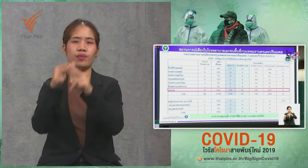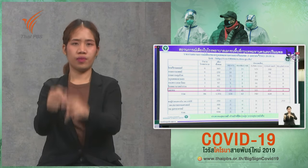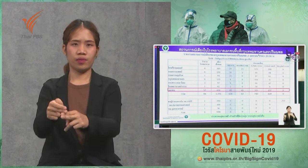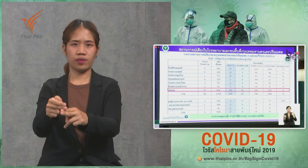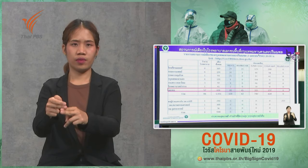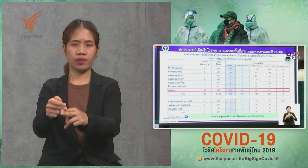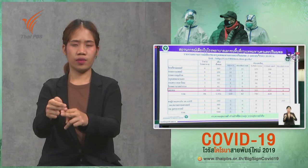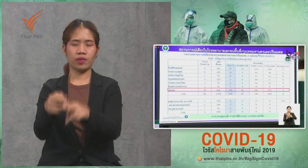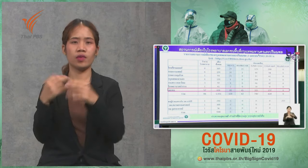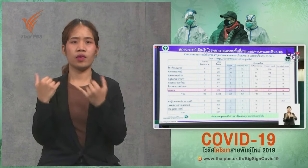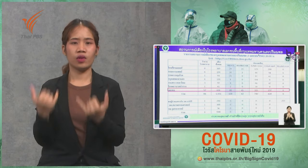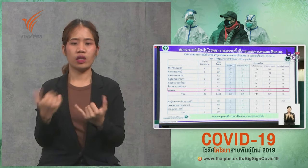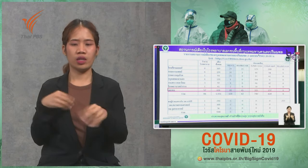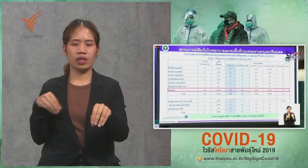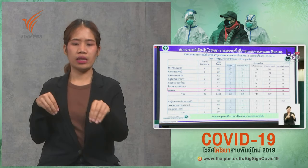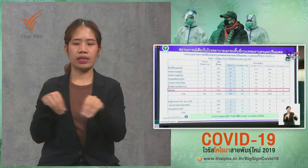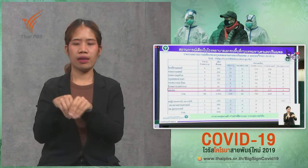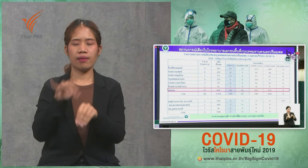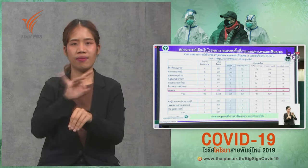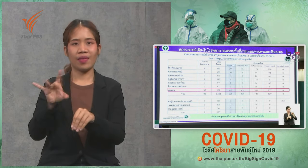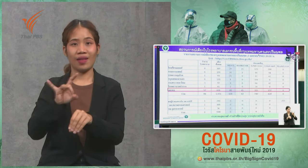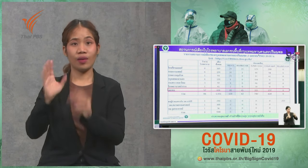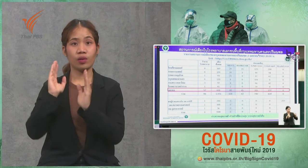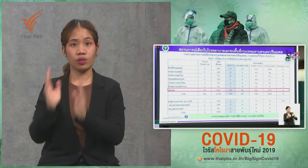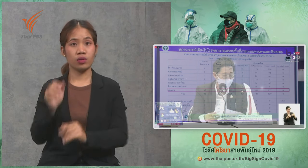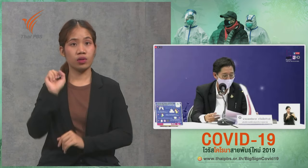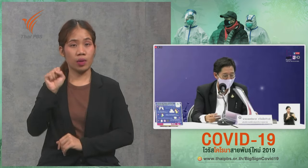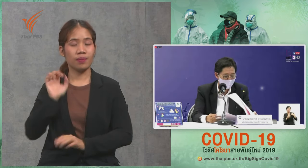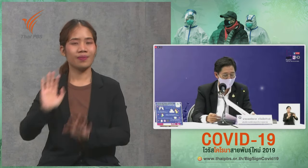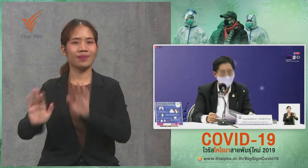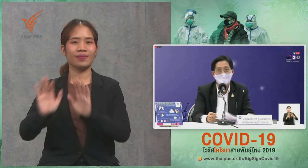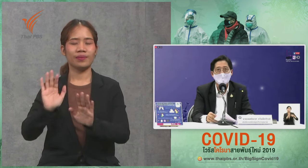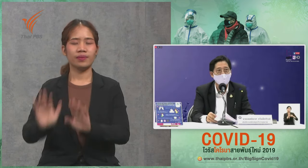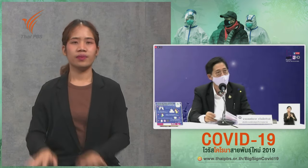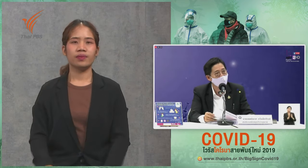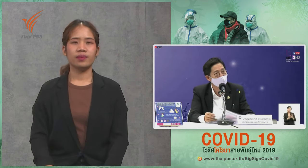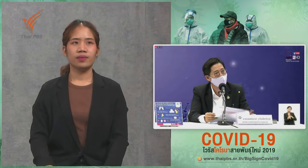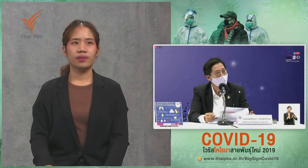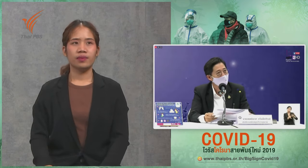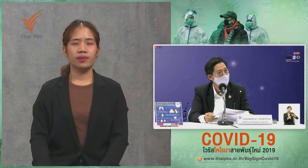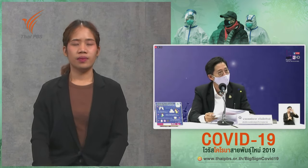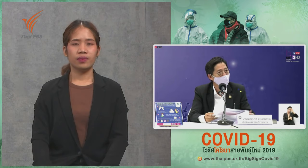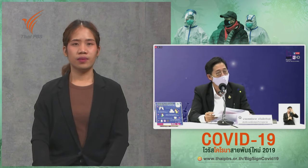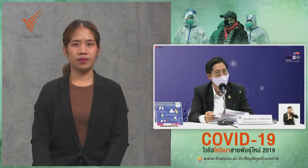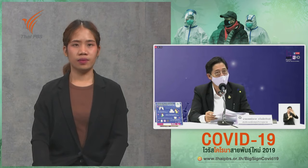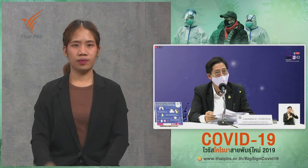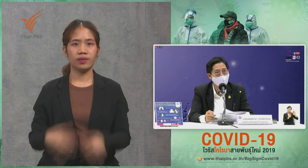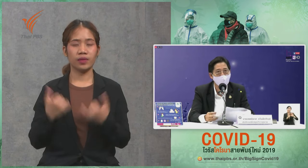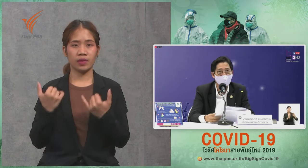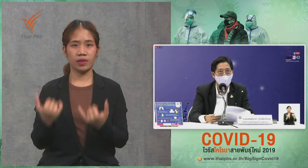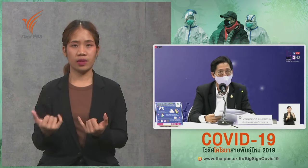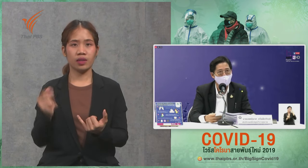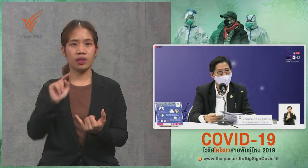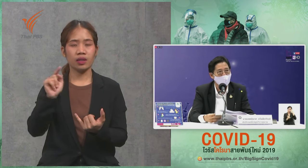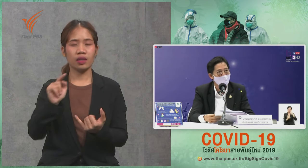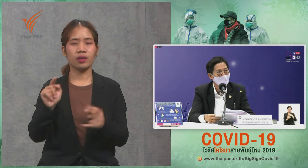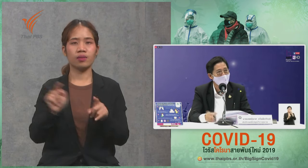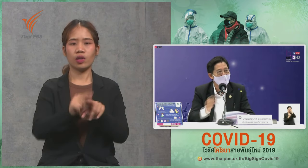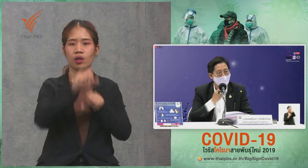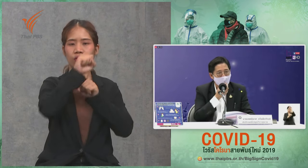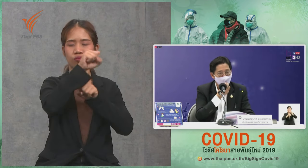ากผู้ป่วยตอนนี้ใกล้ๆจะ800คนใช่ไหมครับโดยประมาณอันนี้ก็เป็นผลจากที่เราประกา